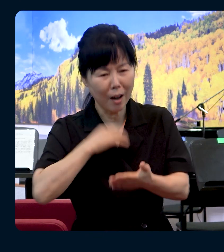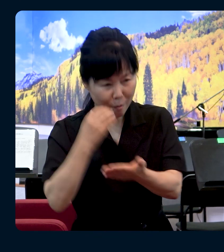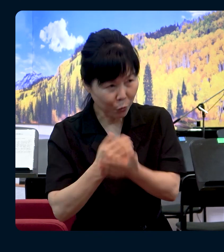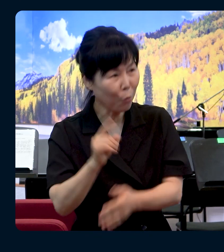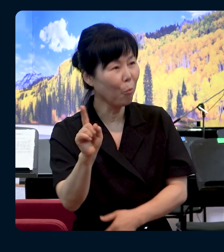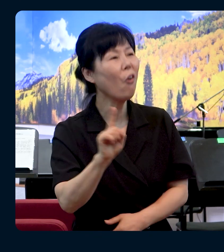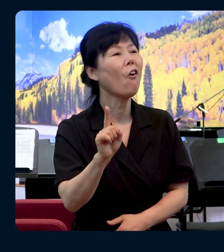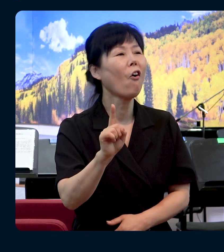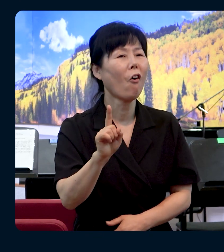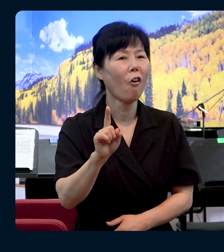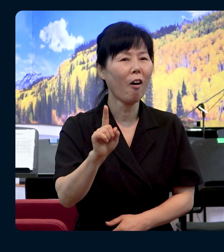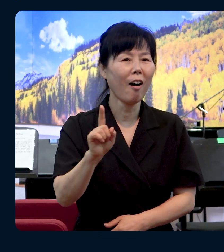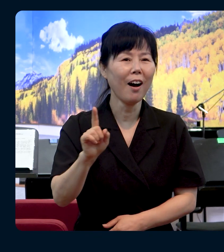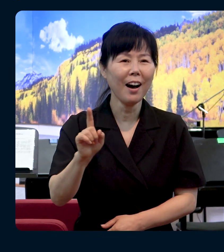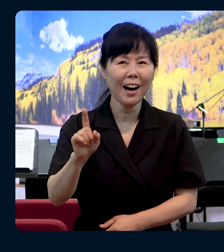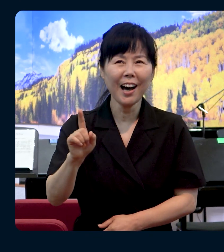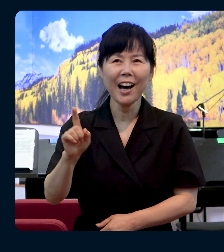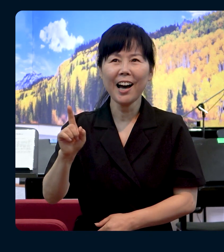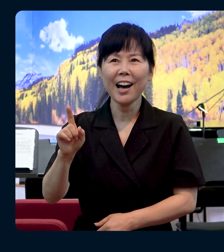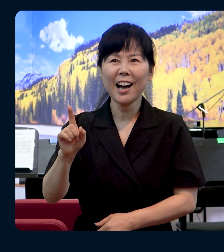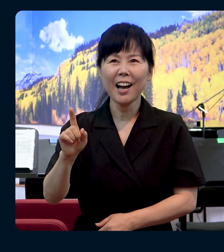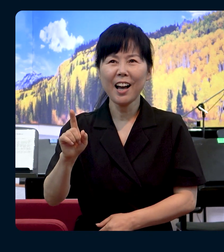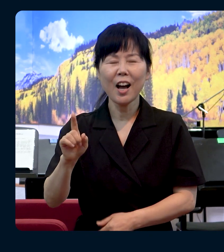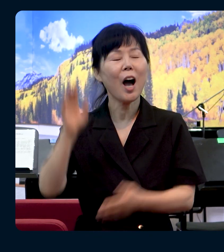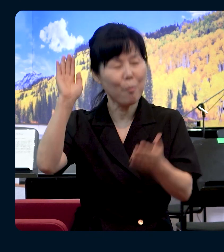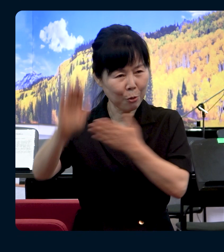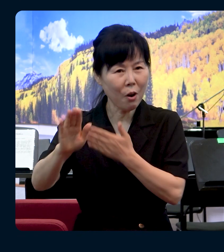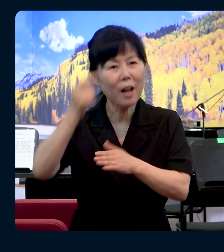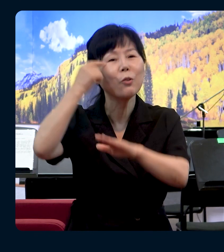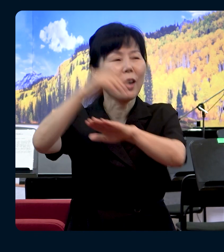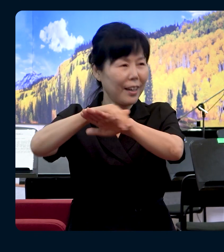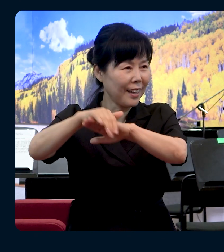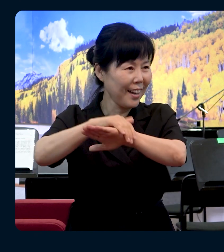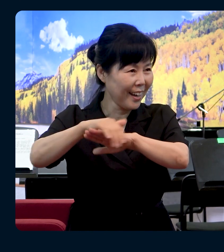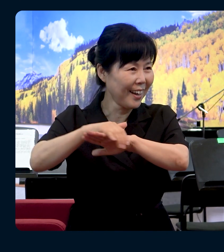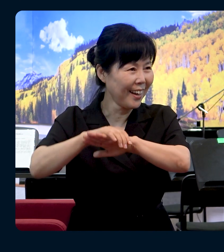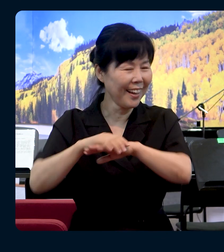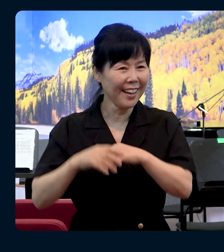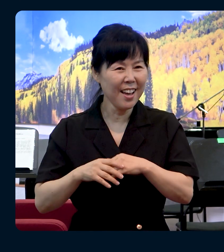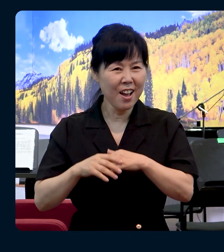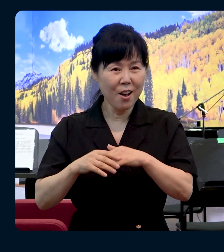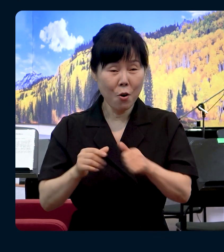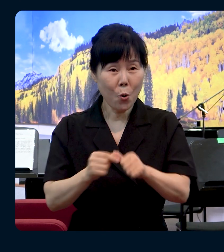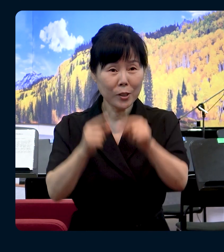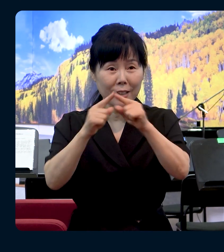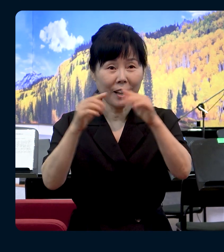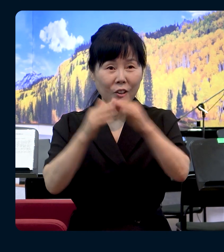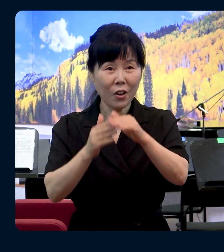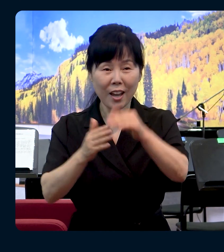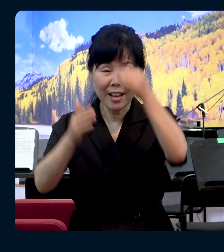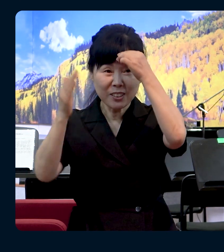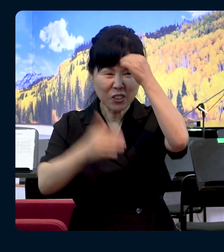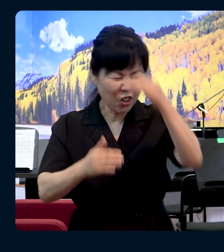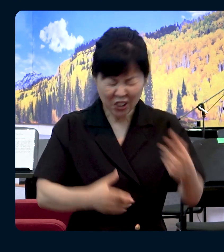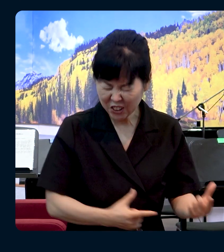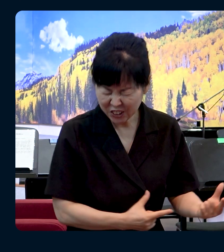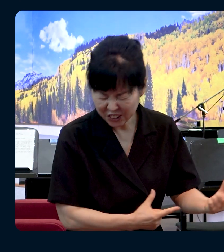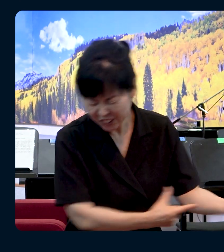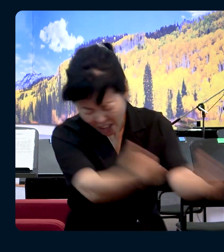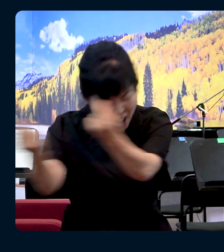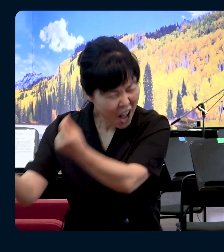있냐면요, 우리 이제 할 거예요. 그냥 온 교인이 다 나가서 한번 전도하는 거예요.